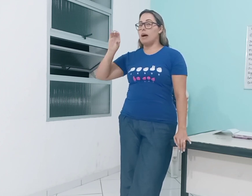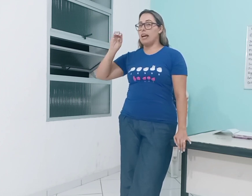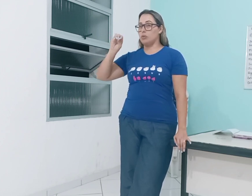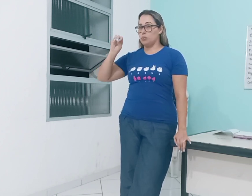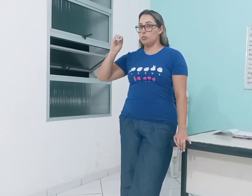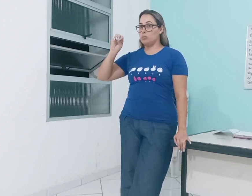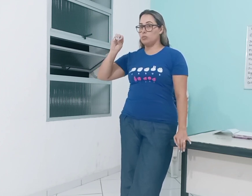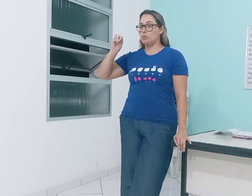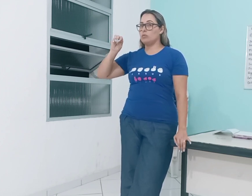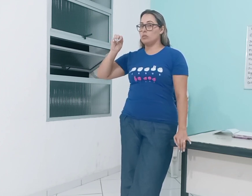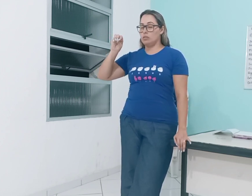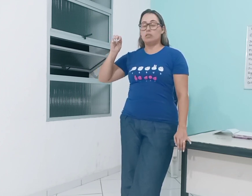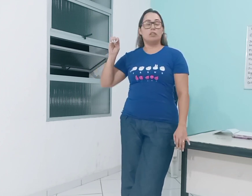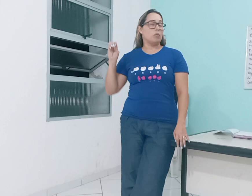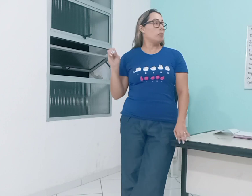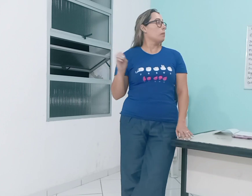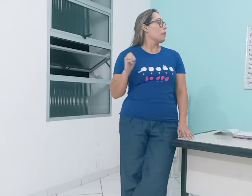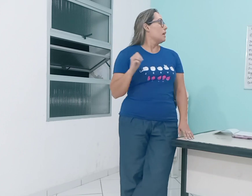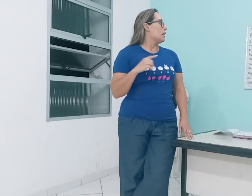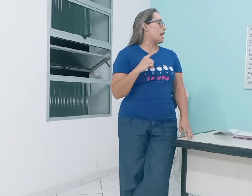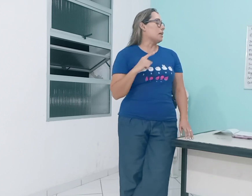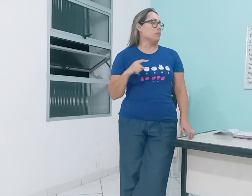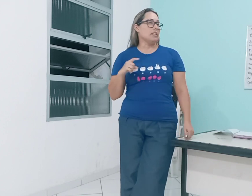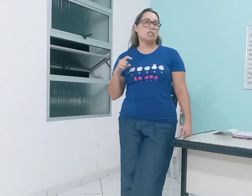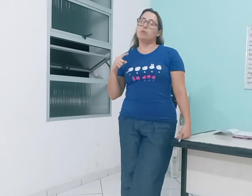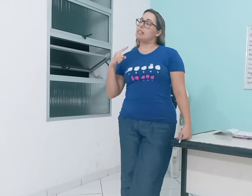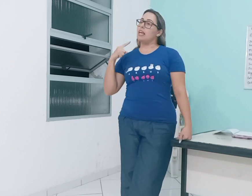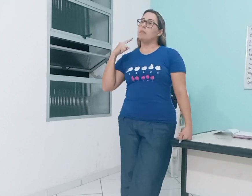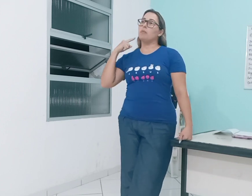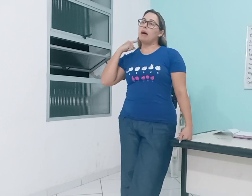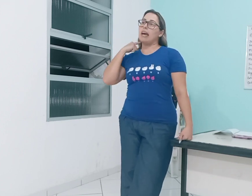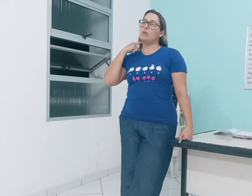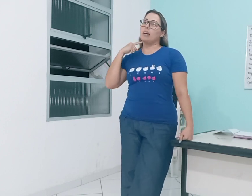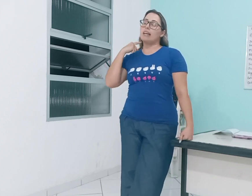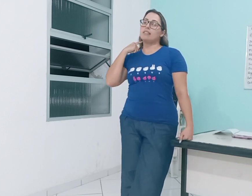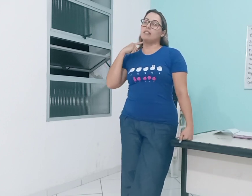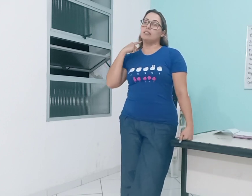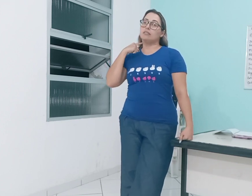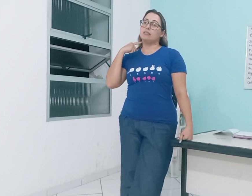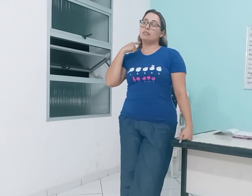maio. Bom, lá em Minas, por exemplo, maio é assim.